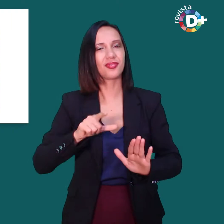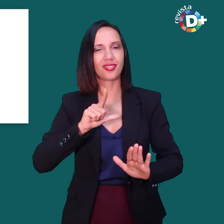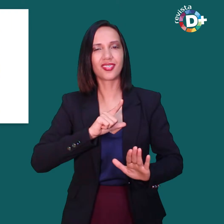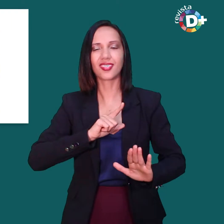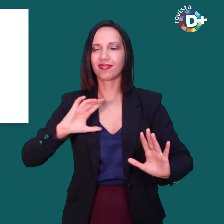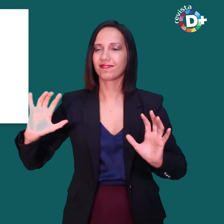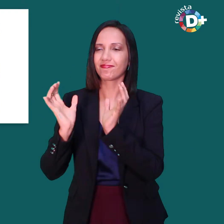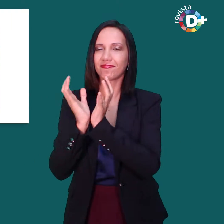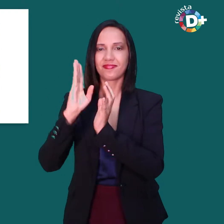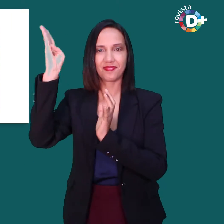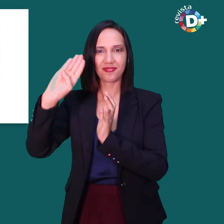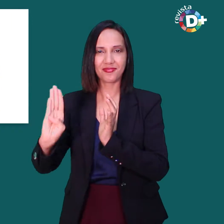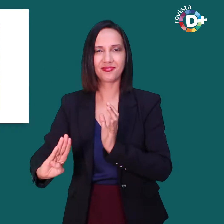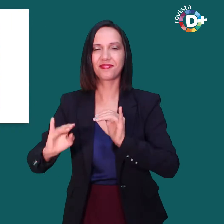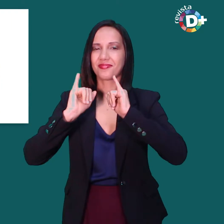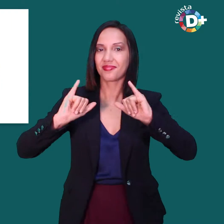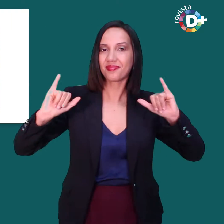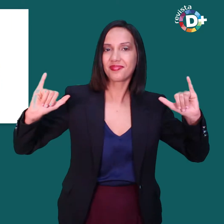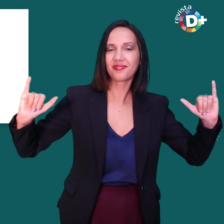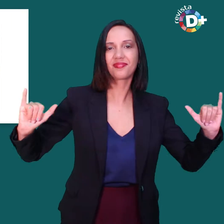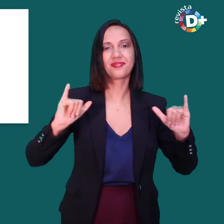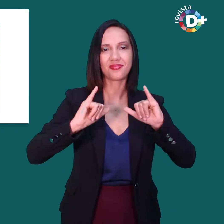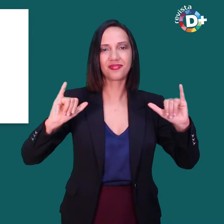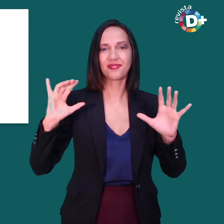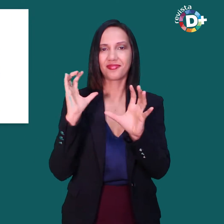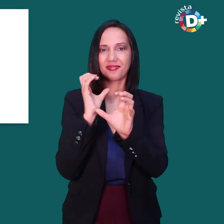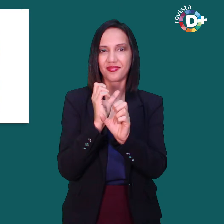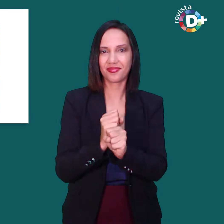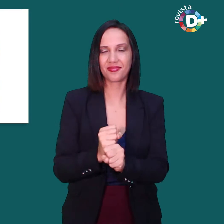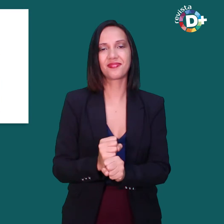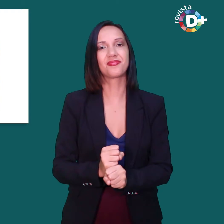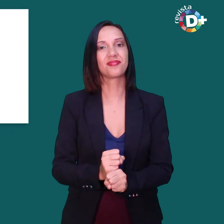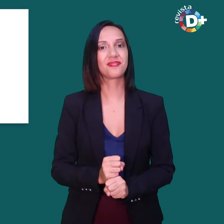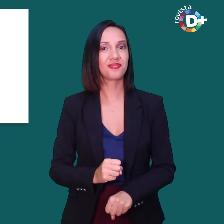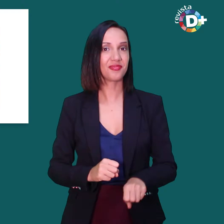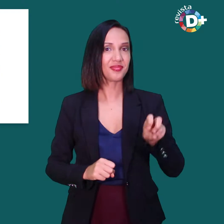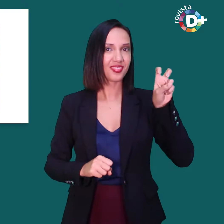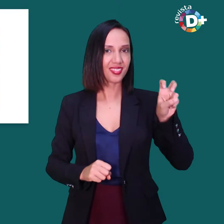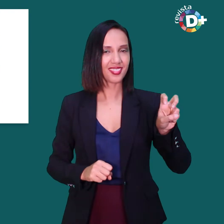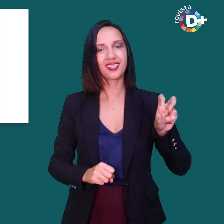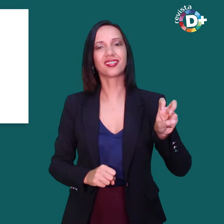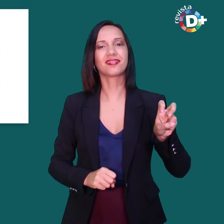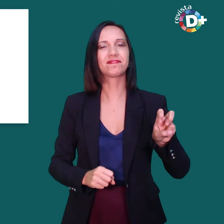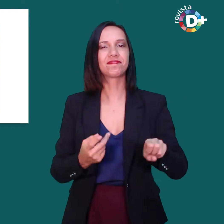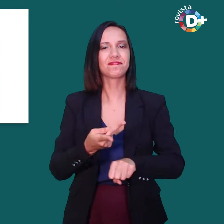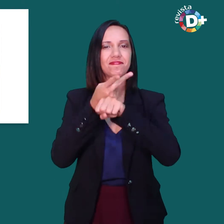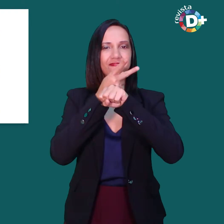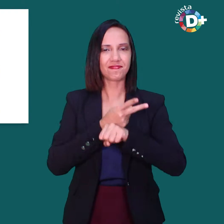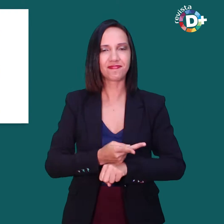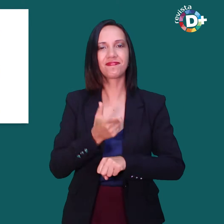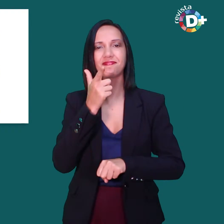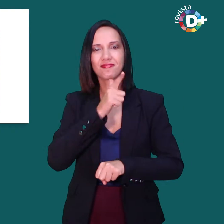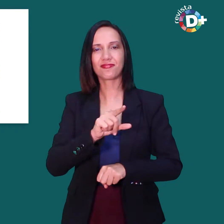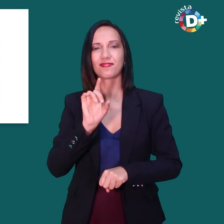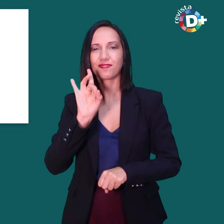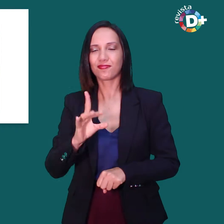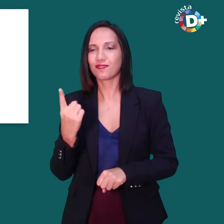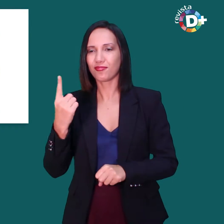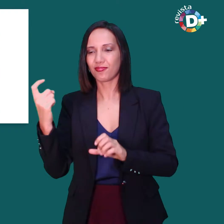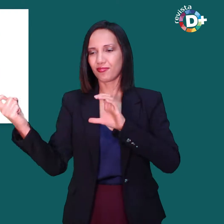teve uma grande campanha durante todo o torneio. Somou 5 triunfos e um empate, com 15 gols marcados e só um sofrido.